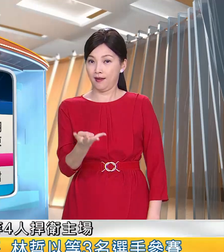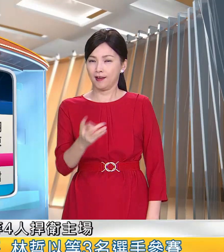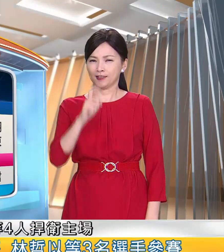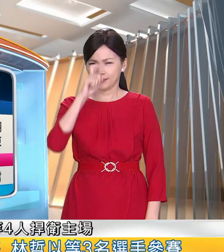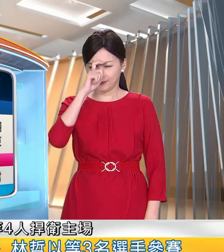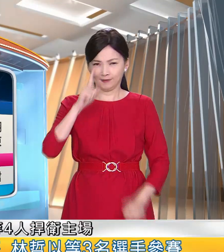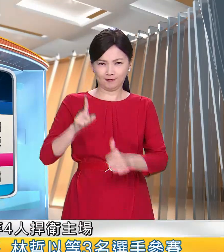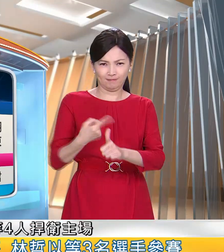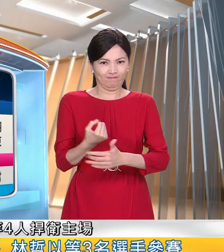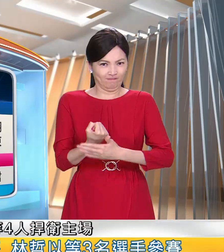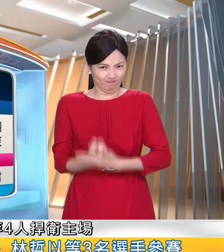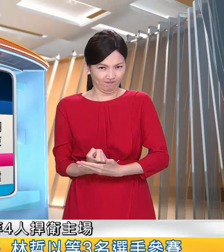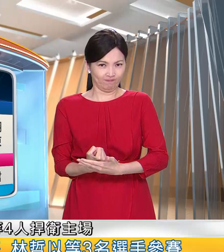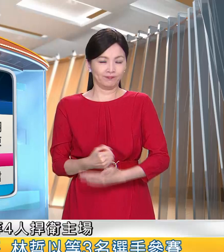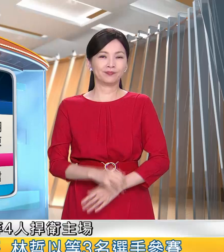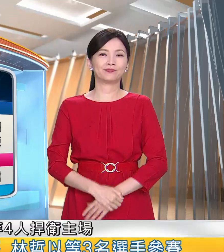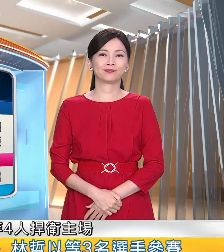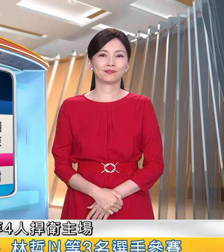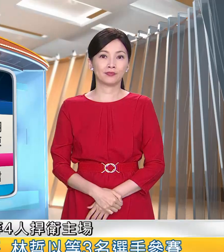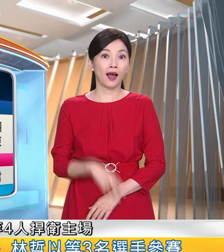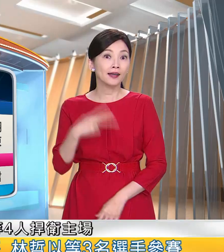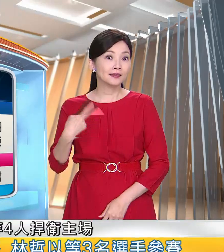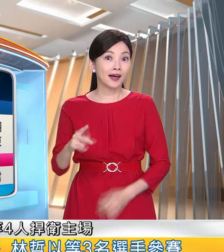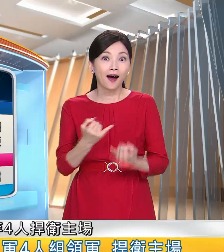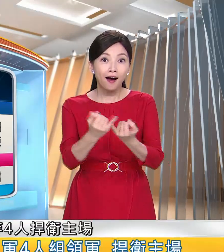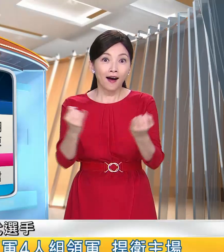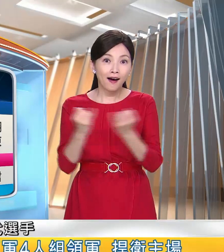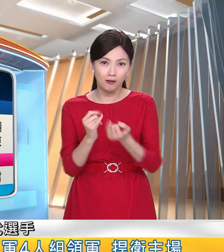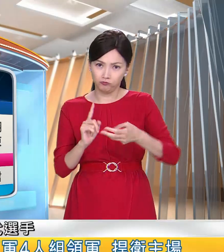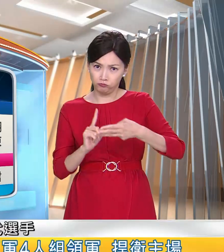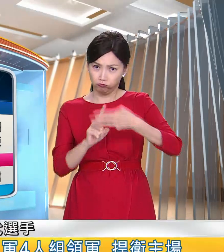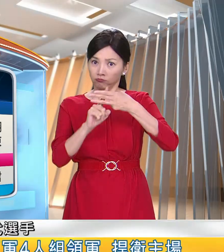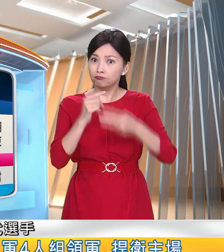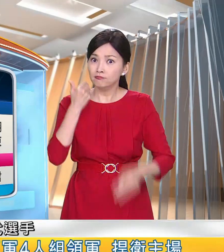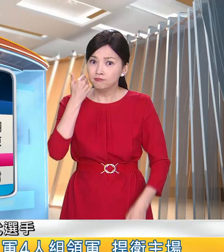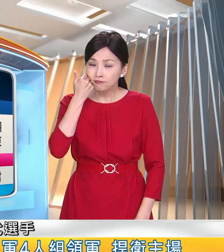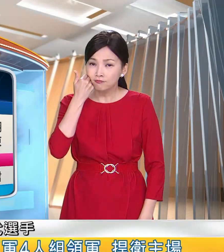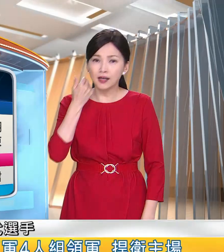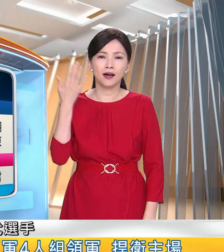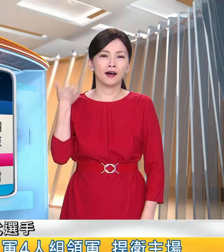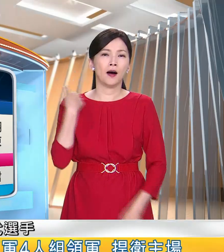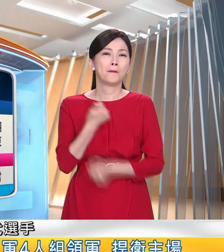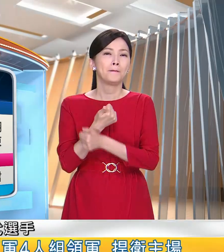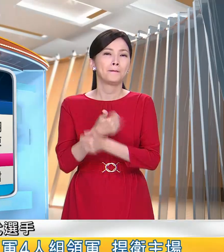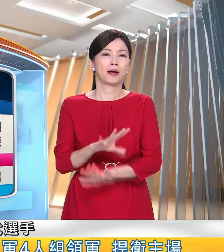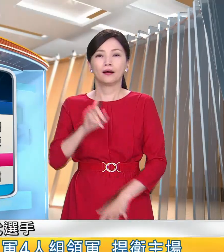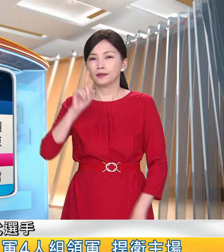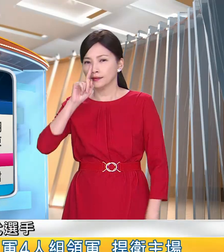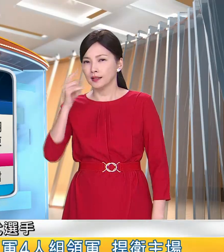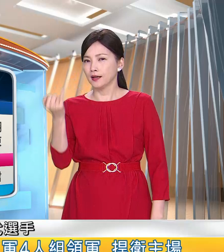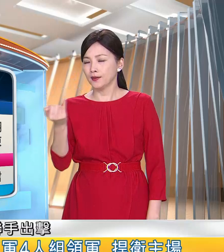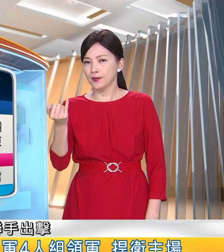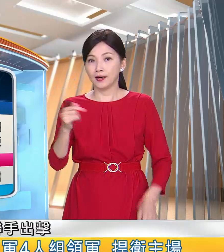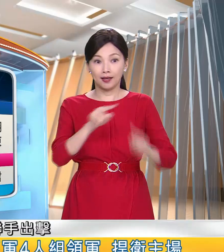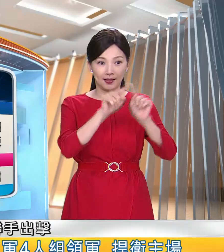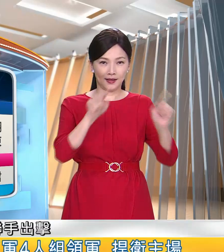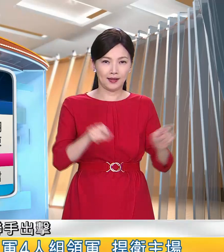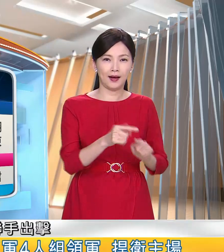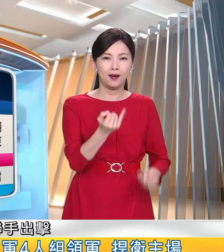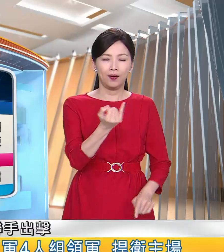人来捍卫主场。女子队则是由中生代选手陈千飞以及张怡